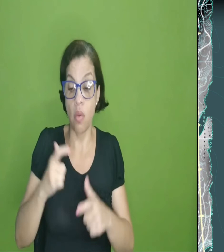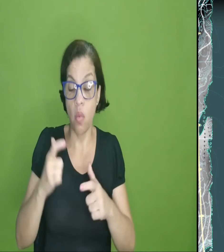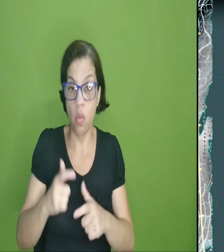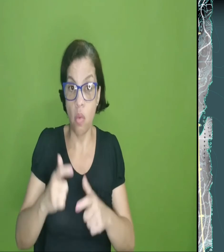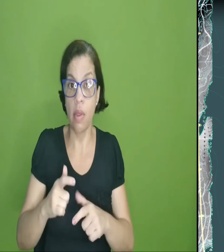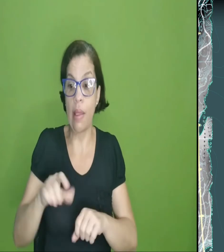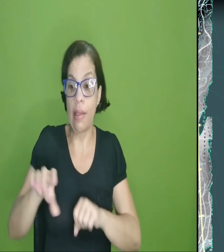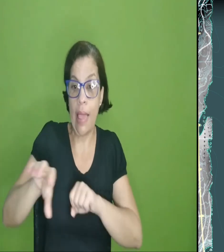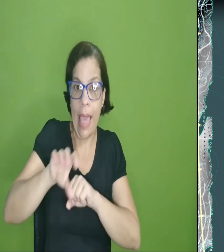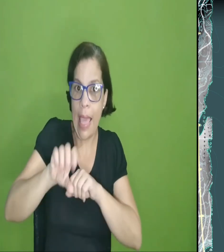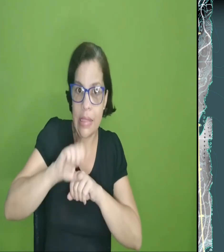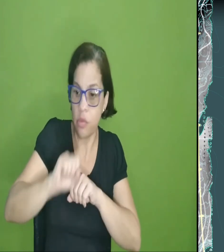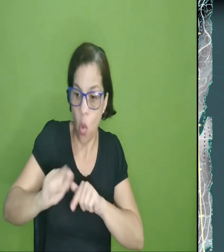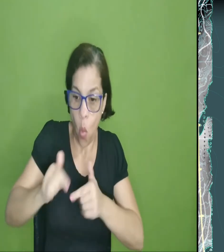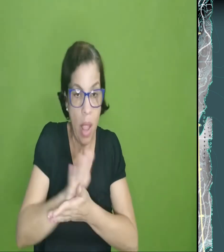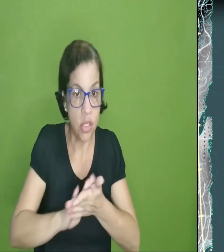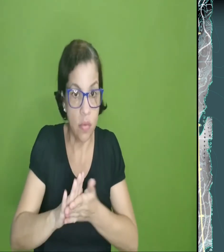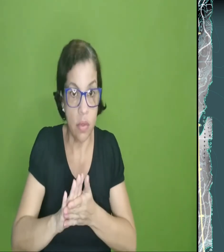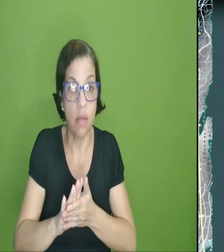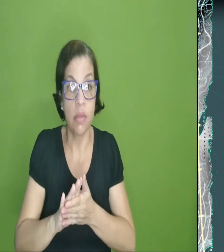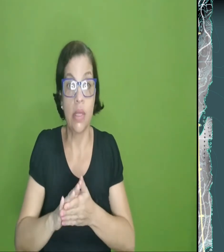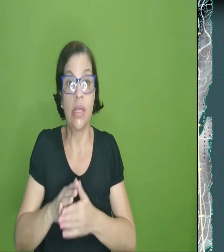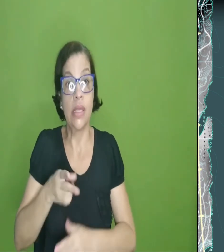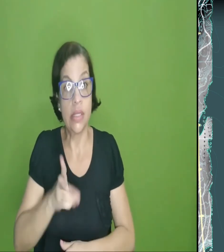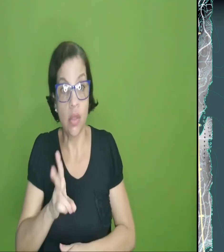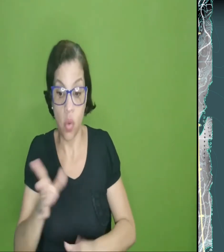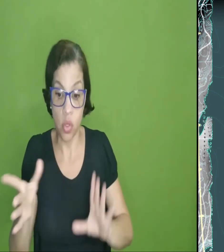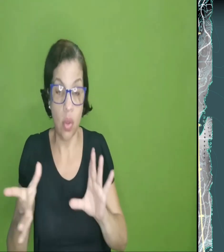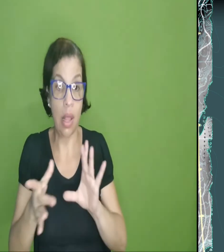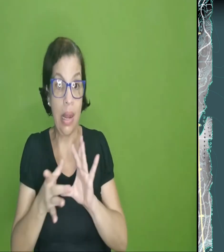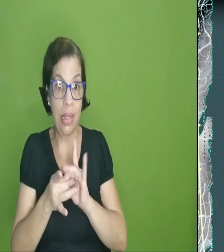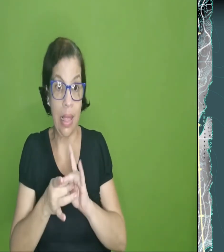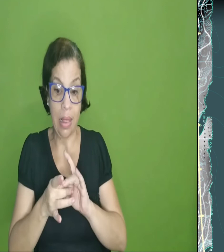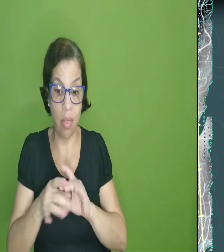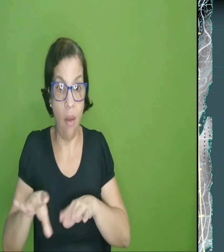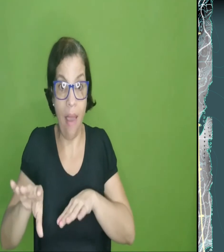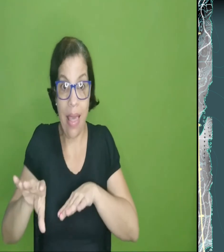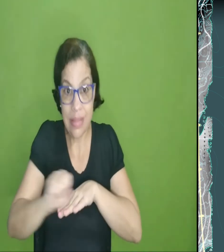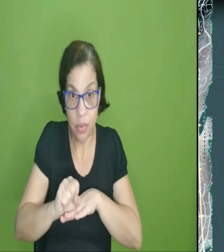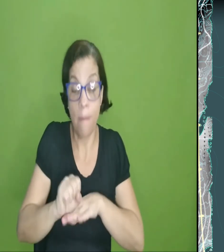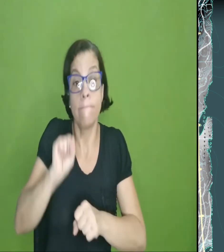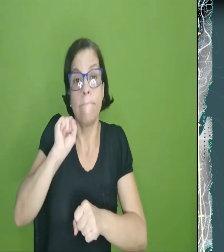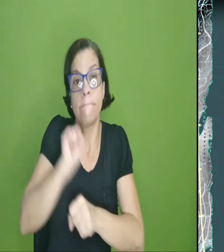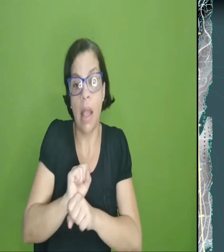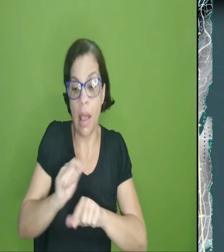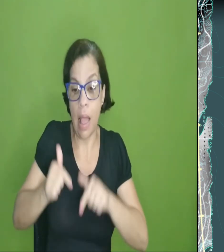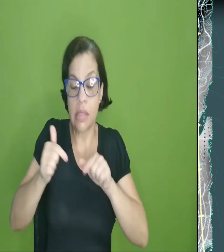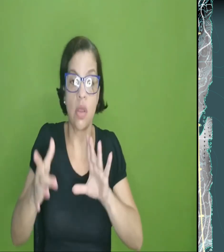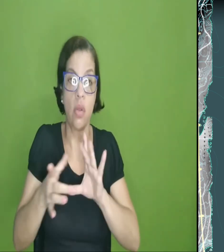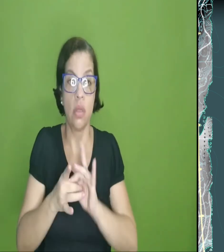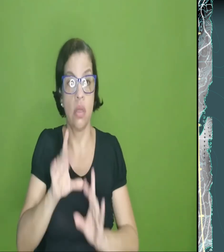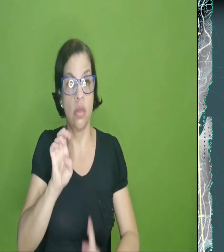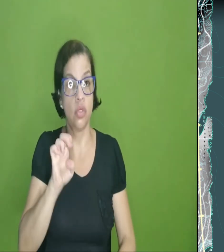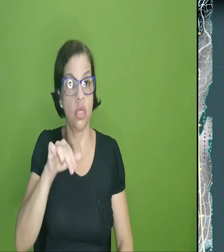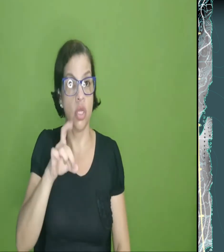não o ativa e, enquanto se mantiver ligado ao receptor, impede a ação dos ligantes endógenos, como